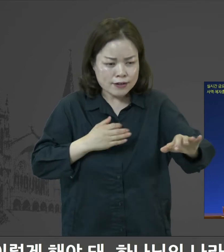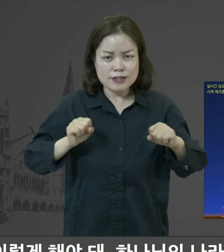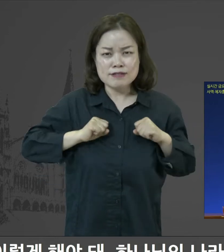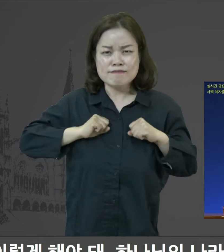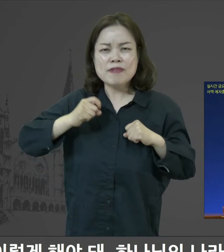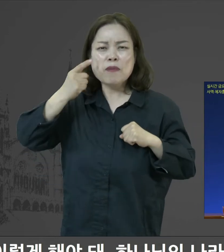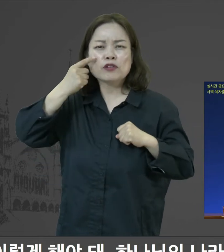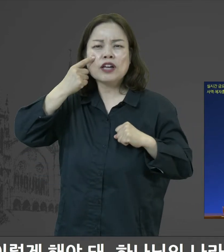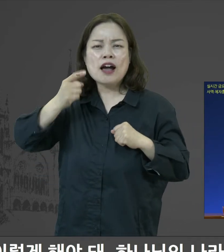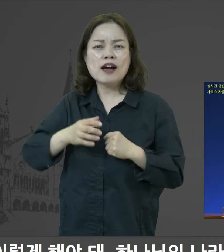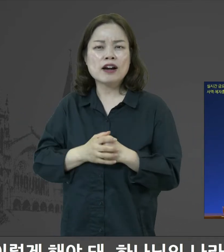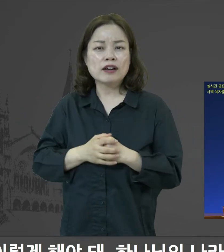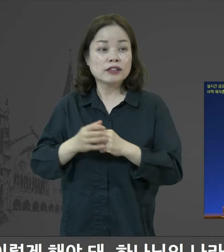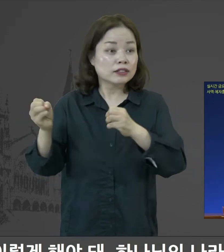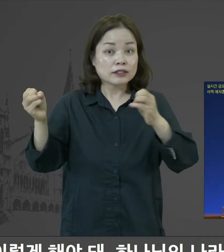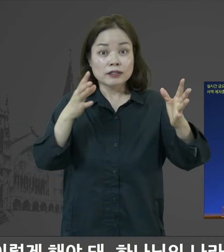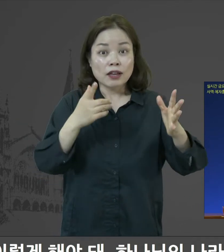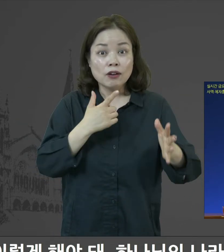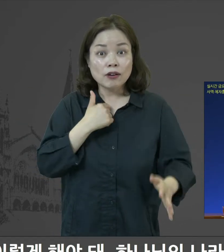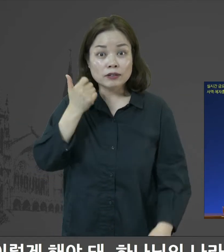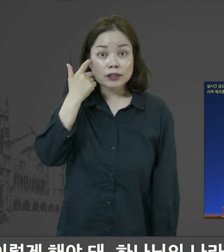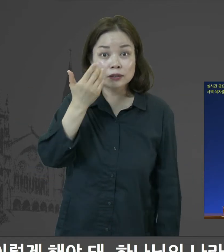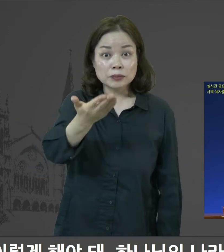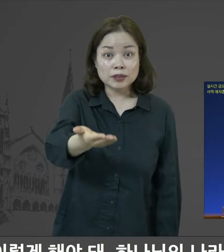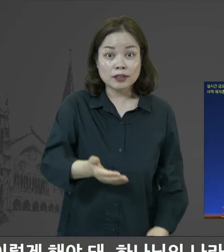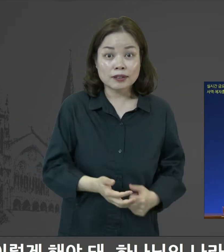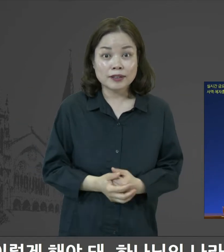힘써보자. 이런 대화 나누시고 계십니까?